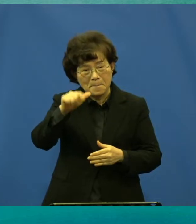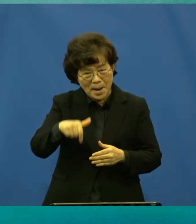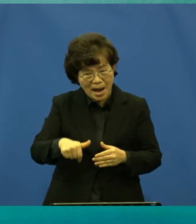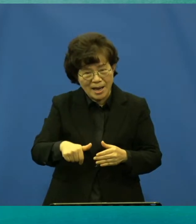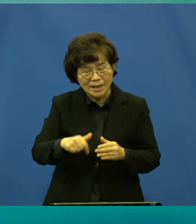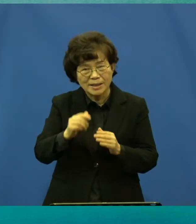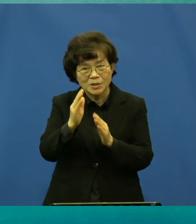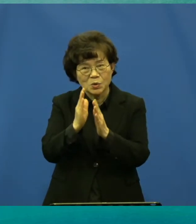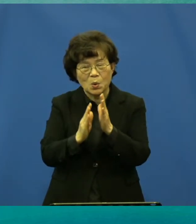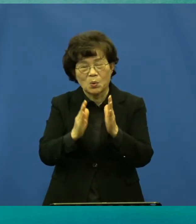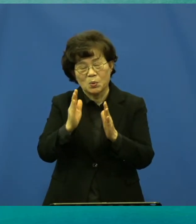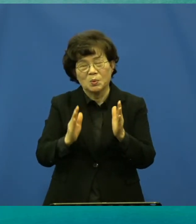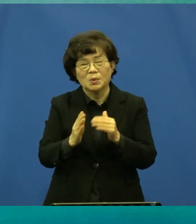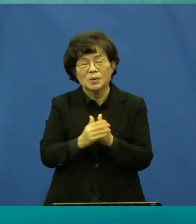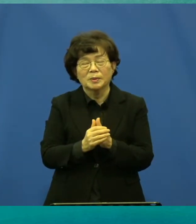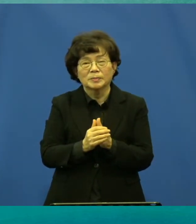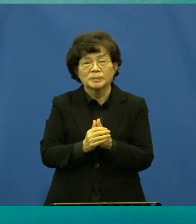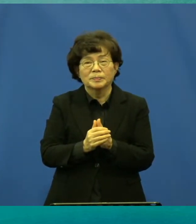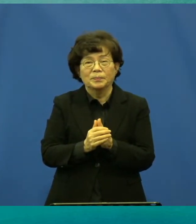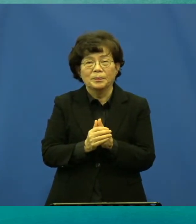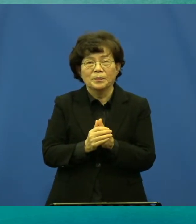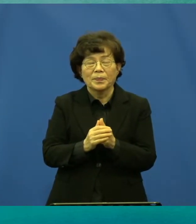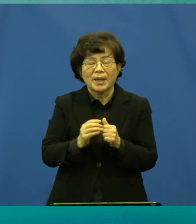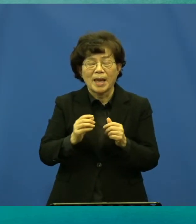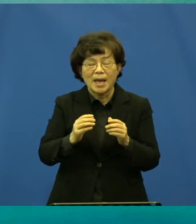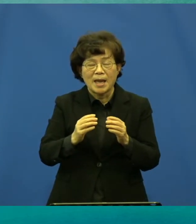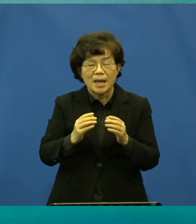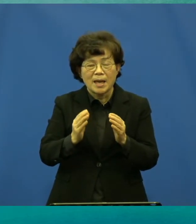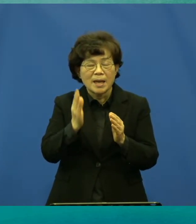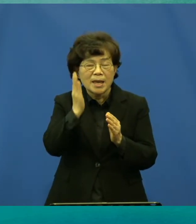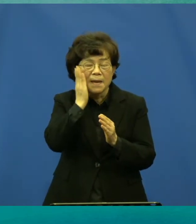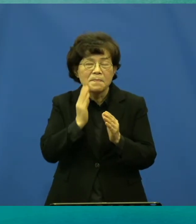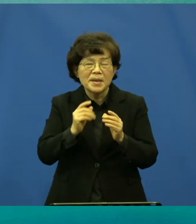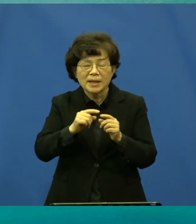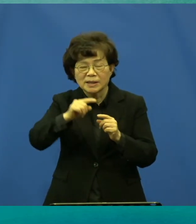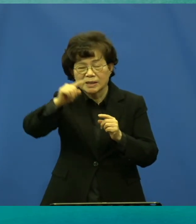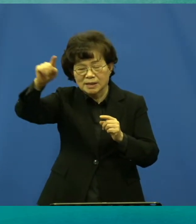줄기 식물이죠. 아주 잎사귀가 아주 넓고 빨리 자라는.